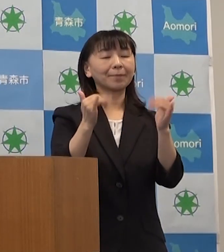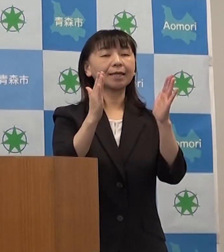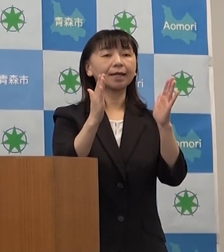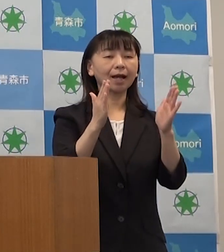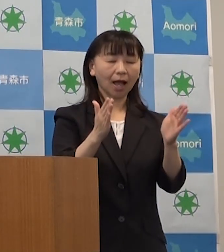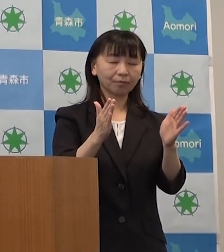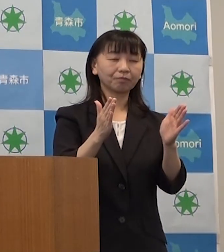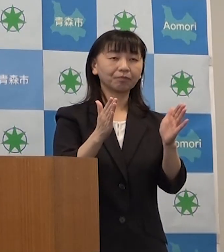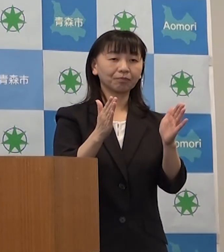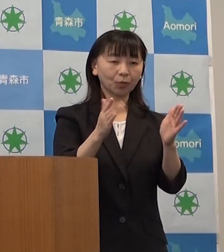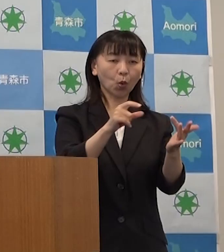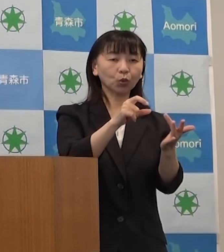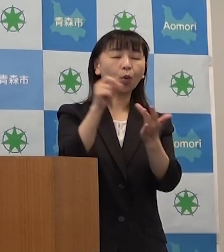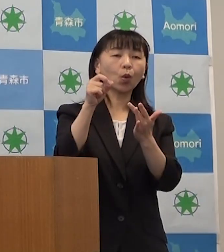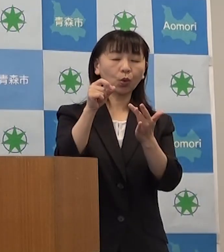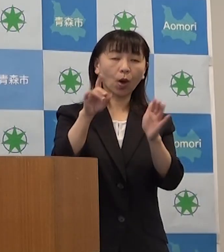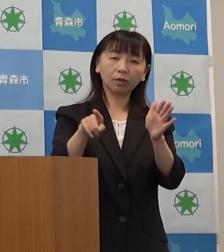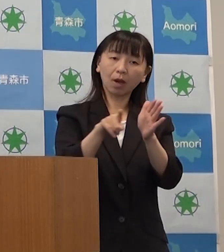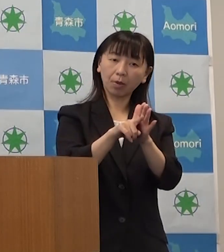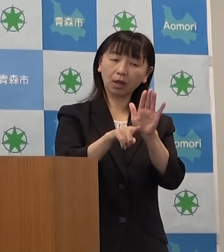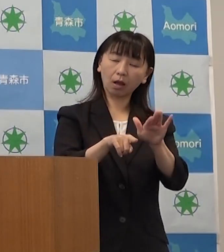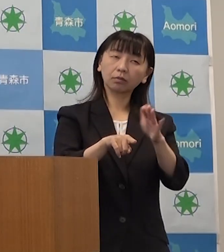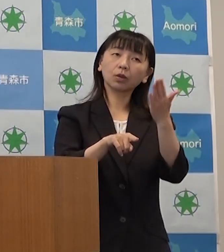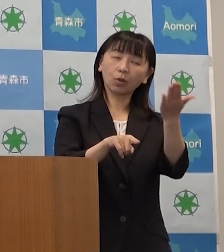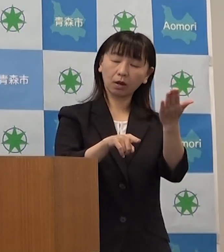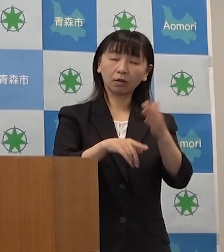市長というのはいらっしゃったんでしょうか。